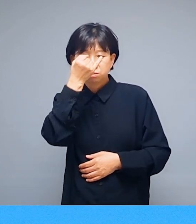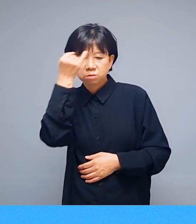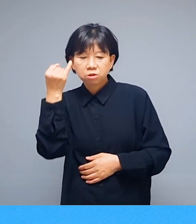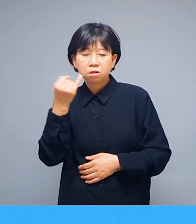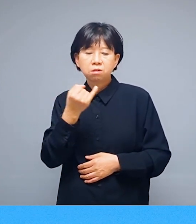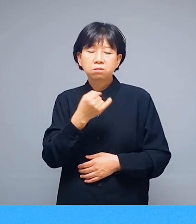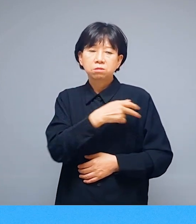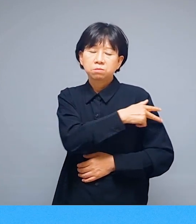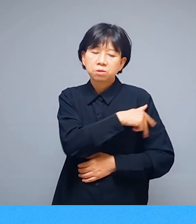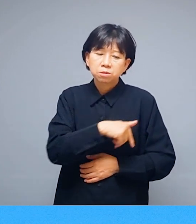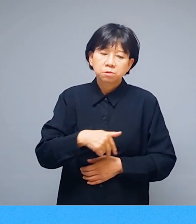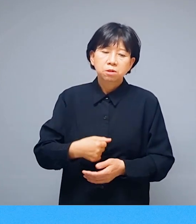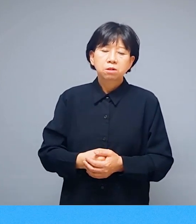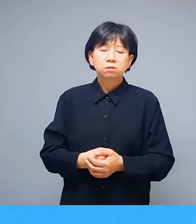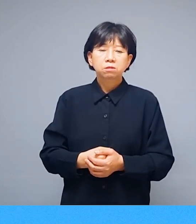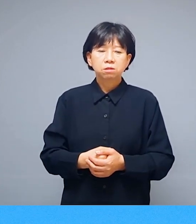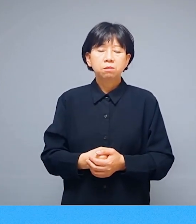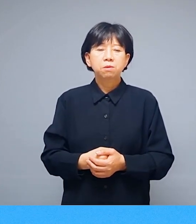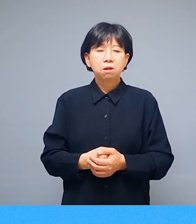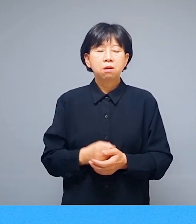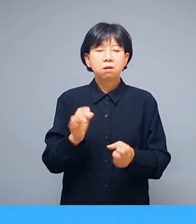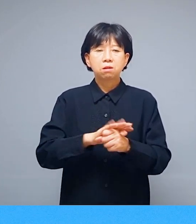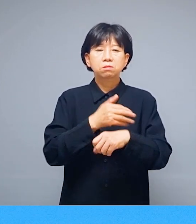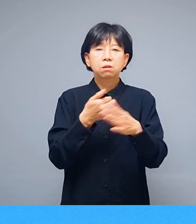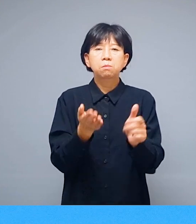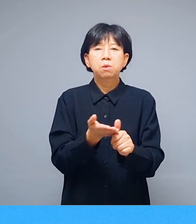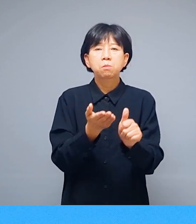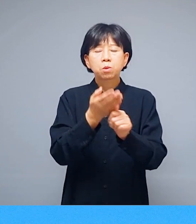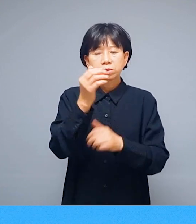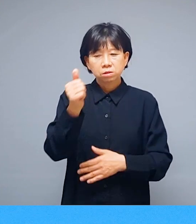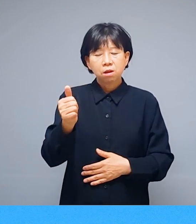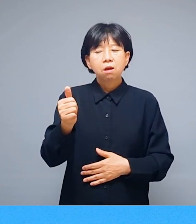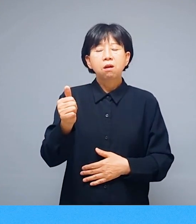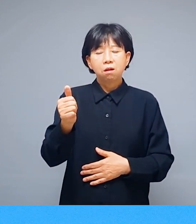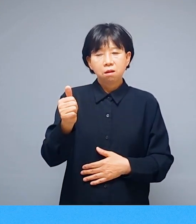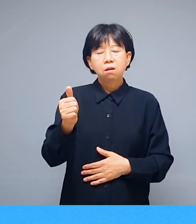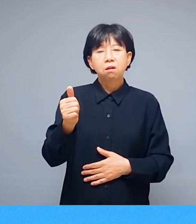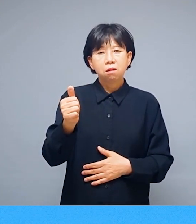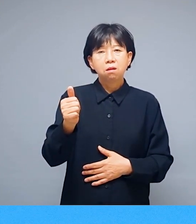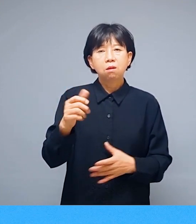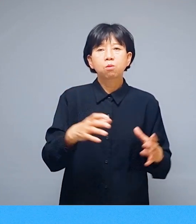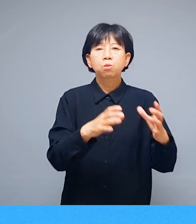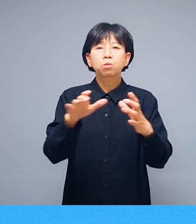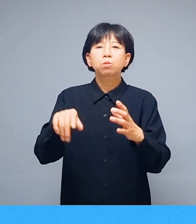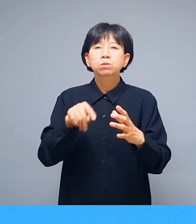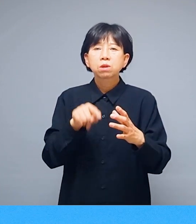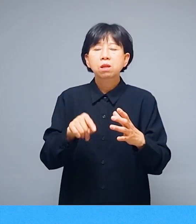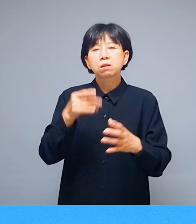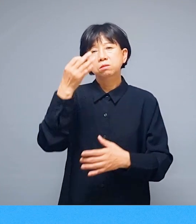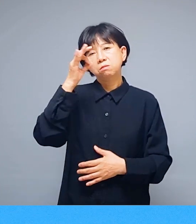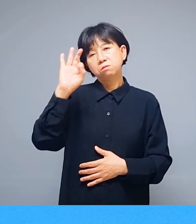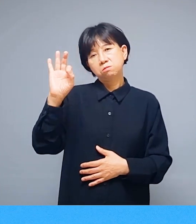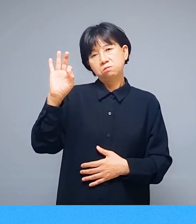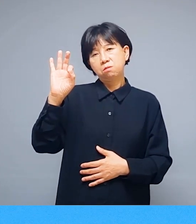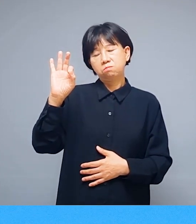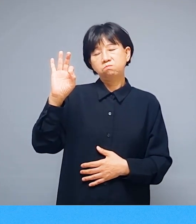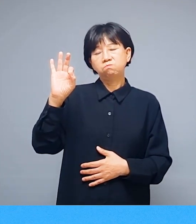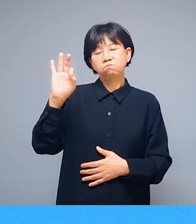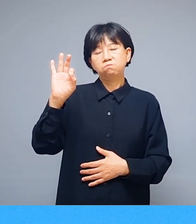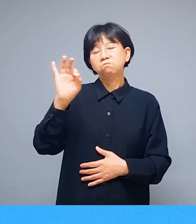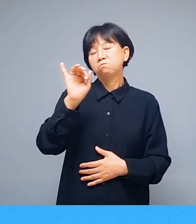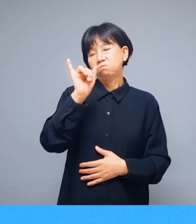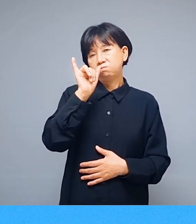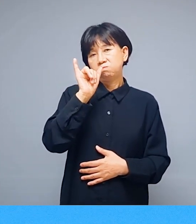은혜 받은 자를 통해서 흘러가는 그 은혜가 같이 우리 공동체 안에서 그래서 누리게 된다는